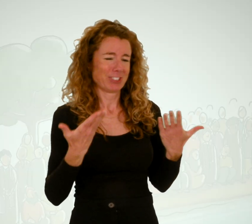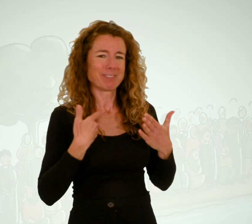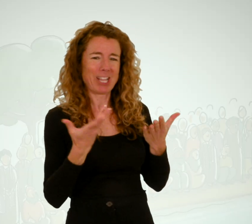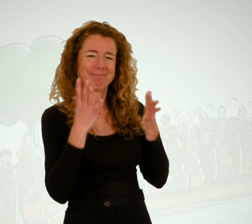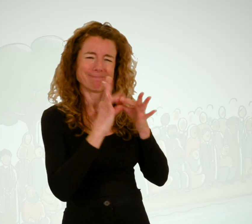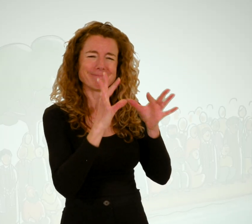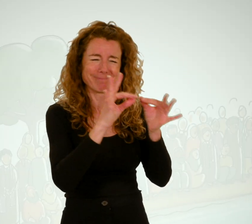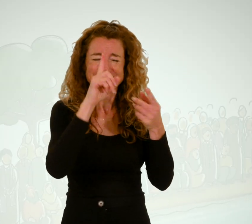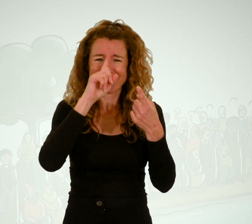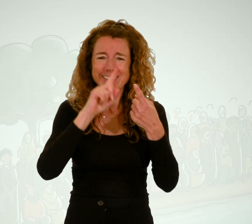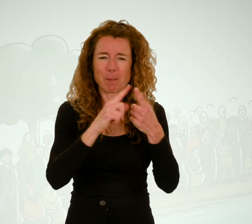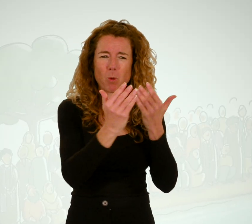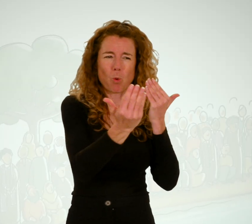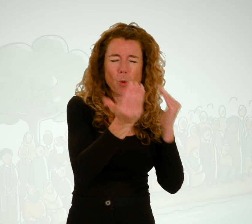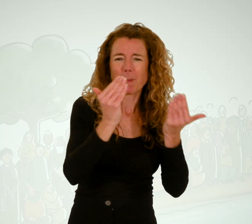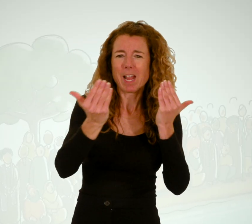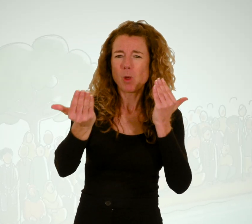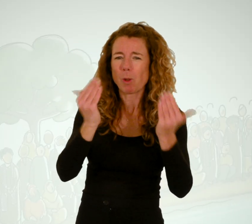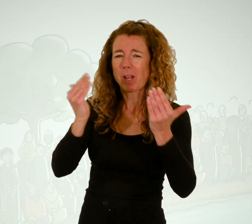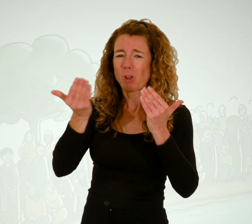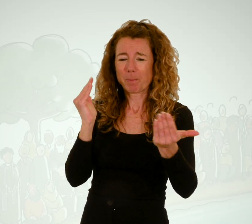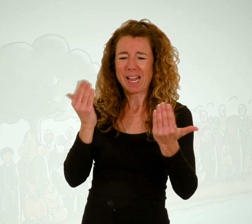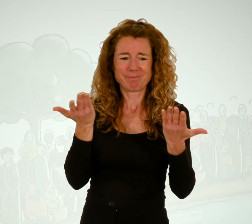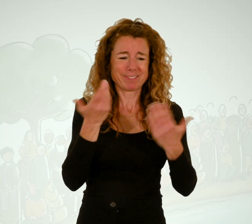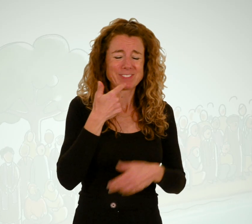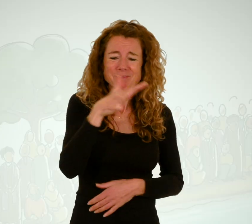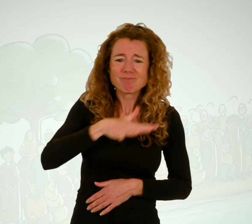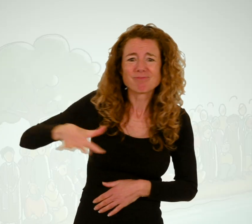Donc je leur parle avec des comparaisons, parce qu'ils regardent, mais ils ne voient pas.